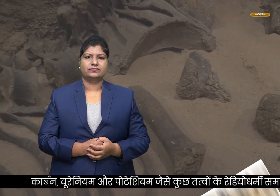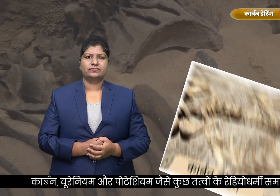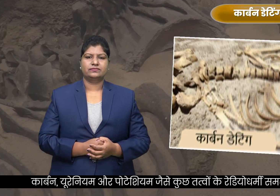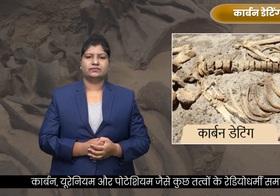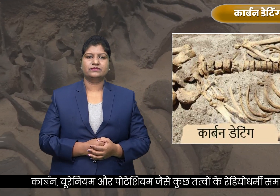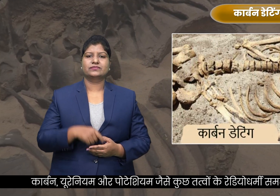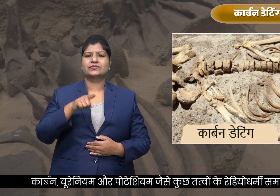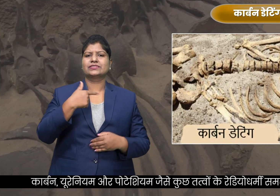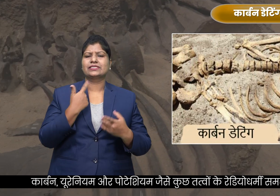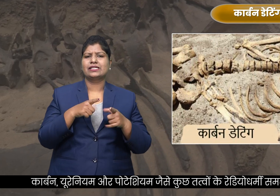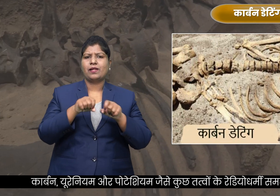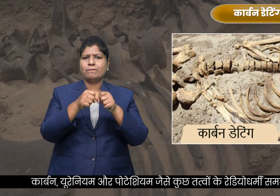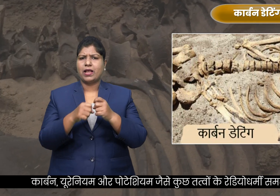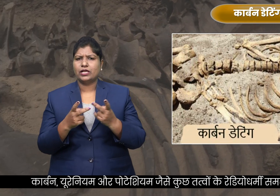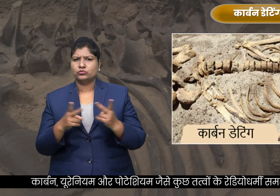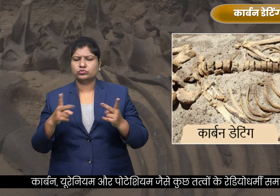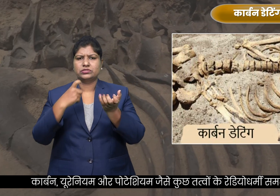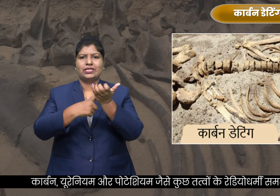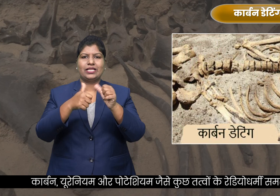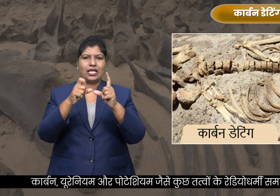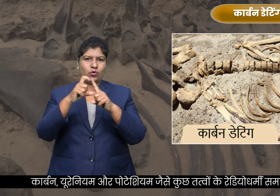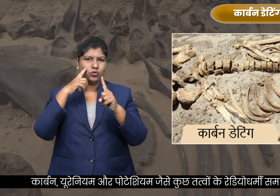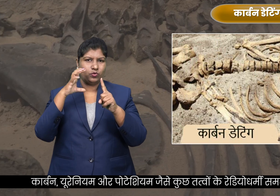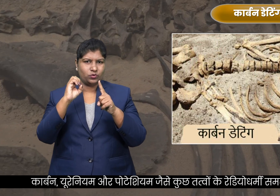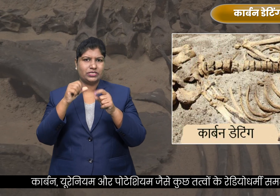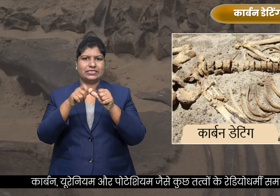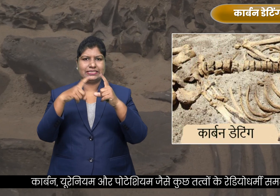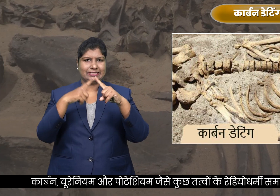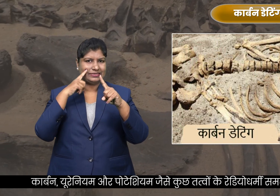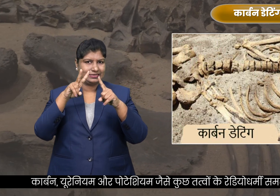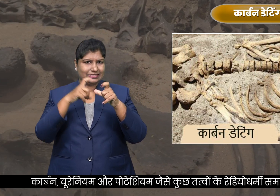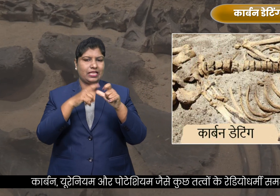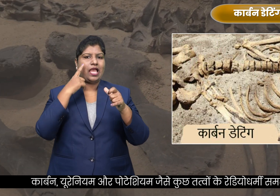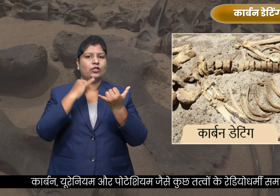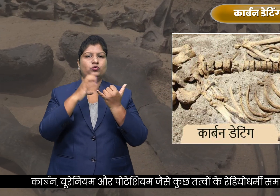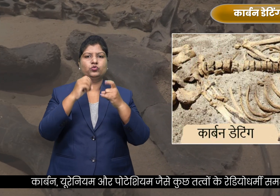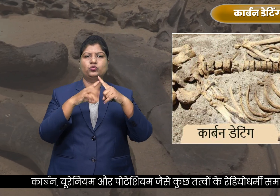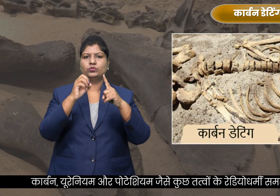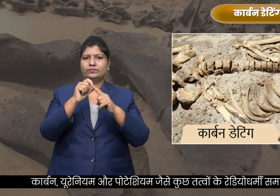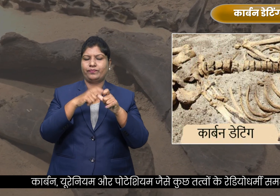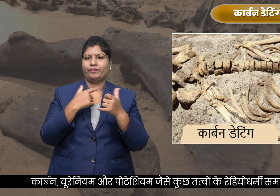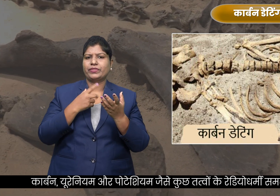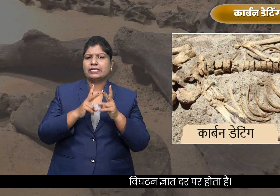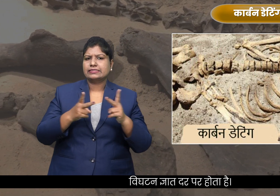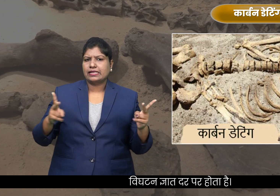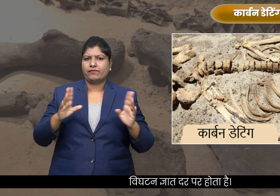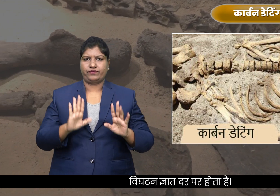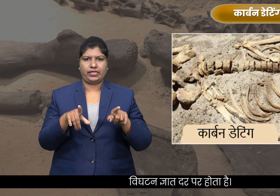कार्बन, यूरेनियम और पोटेशियम जैसे कुछ तत्वों के रेडियोधर्मी समस्थानिकों का विघटन ज्ञात दर